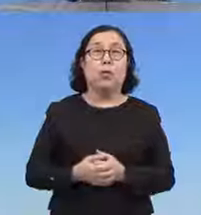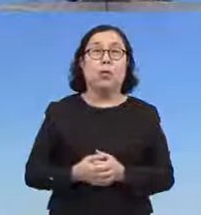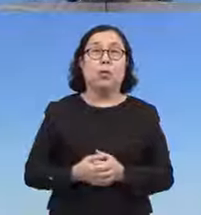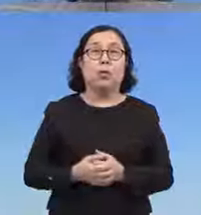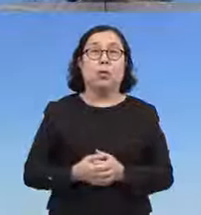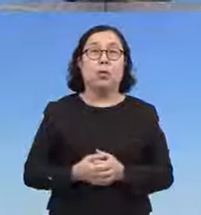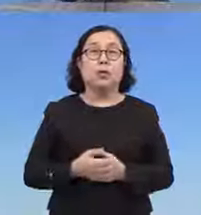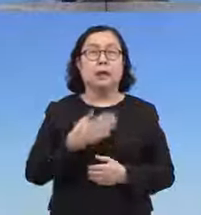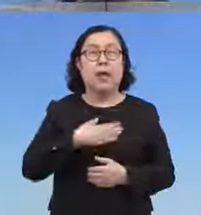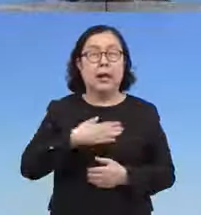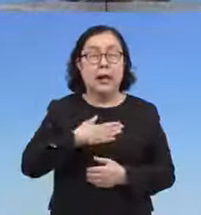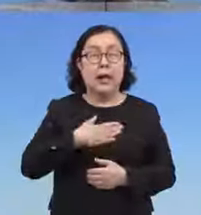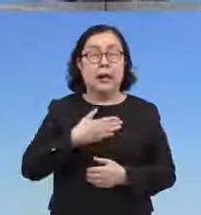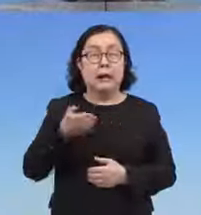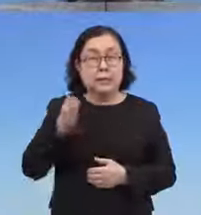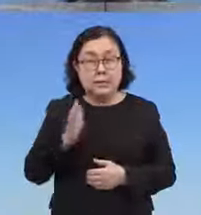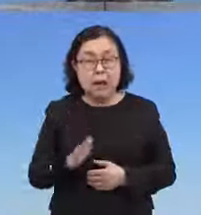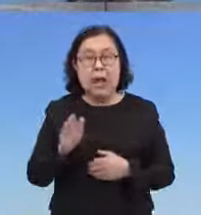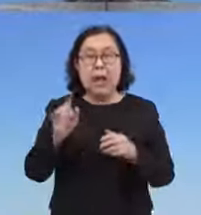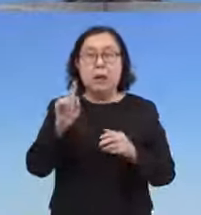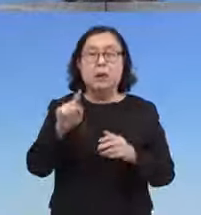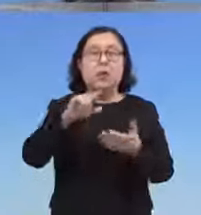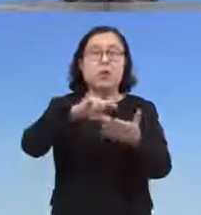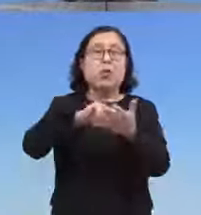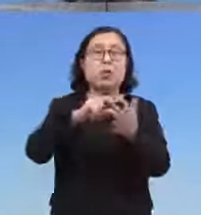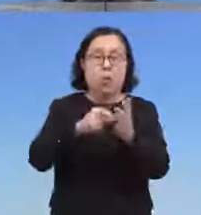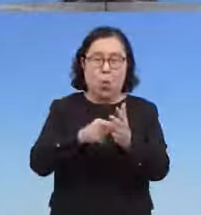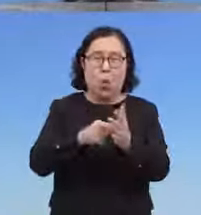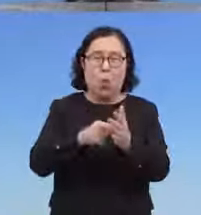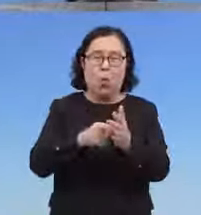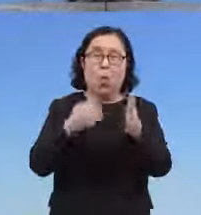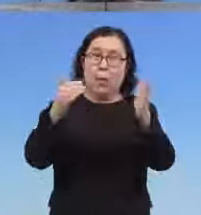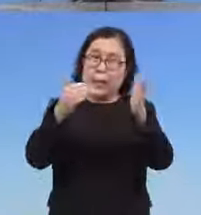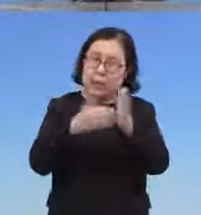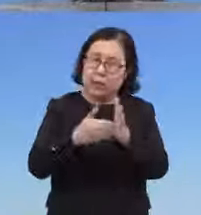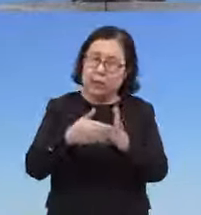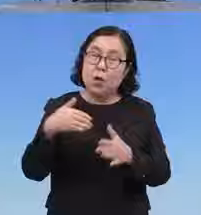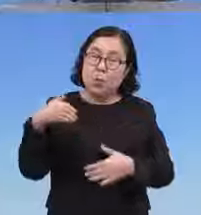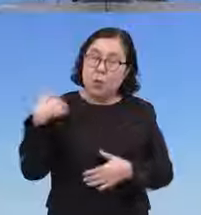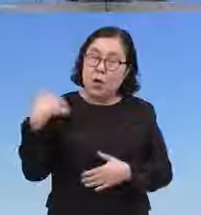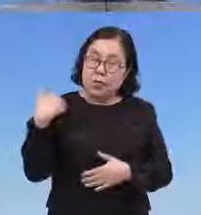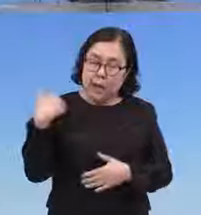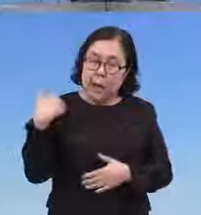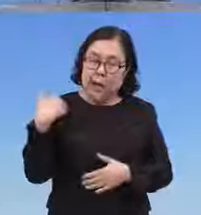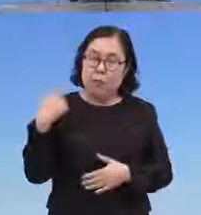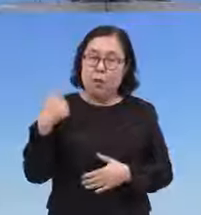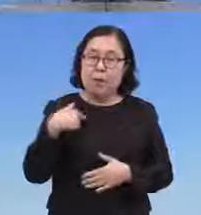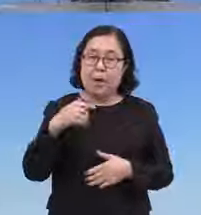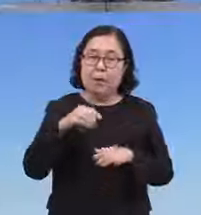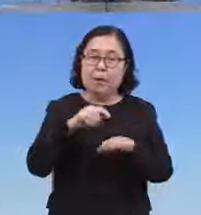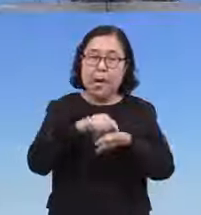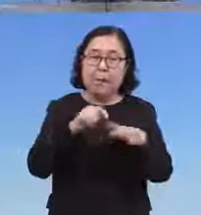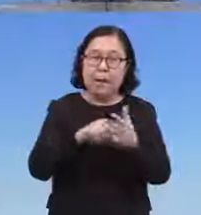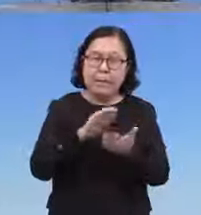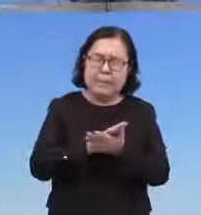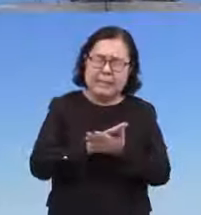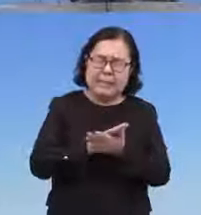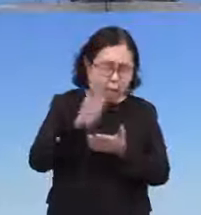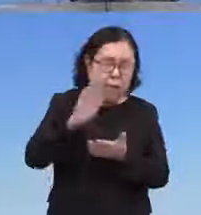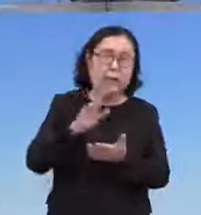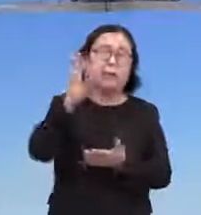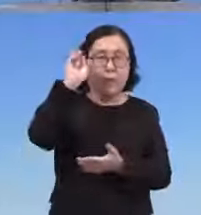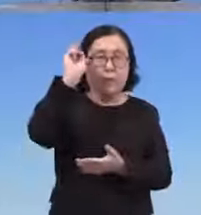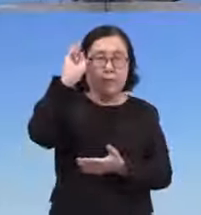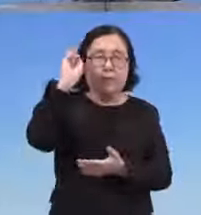해주시는 걸 알았는데 이렇게까지 해주실 줄은 몰랐다는 것을 아마 가슴 떨리게 그 현장에서 아마